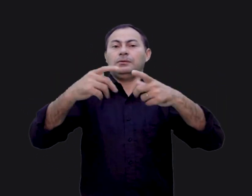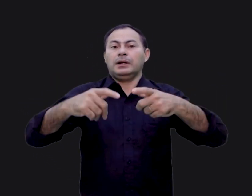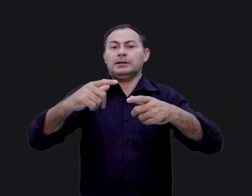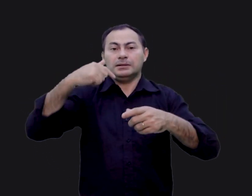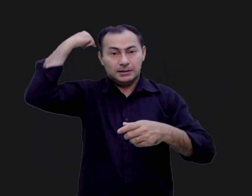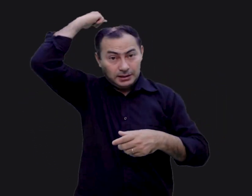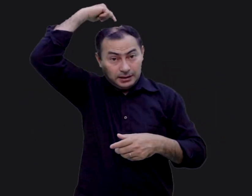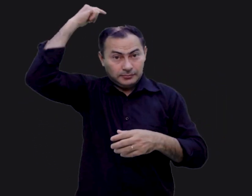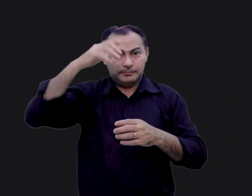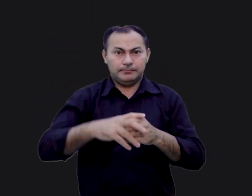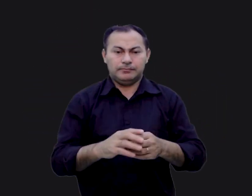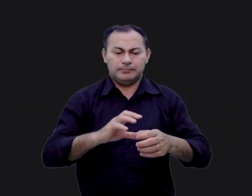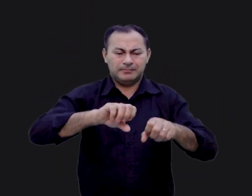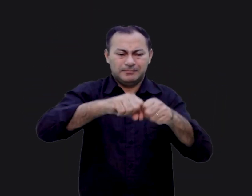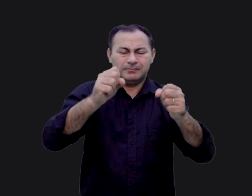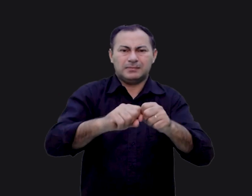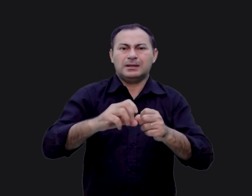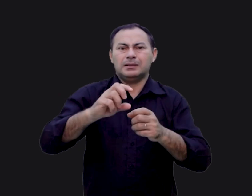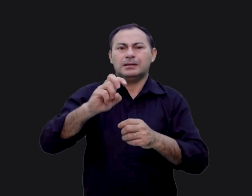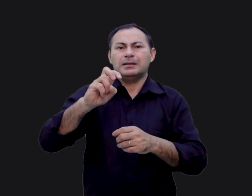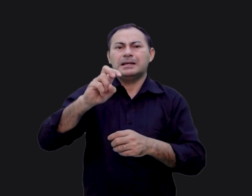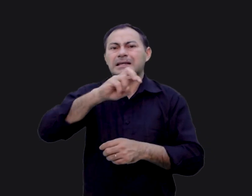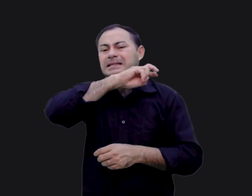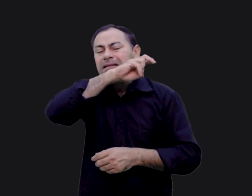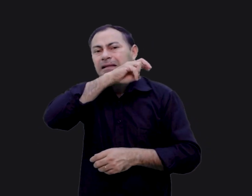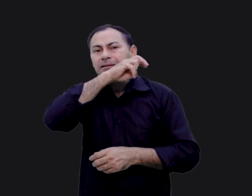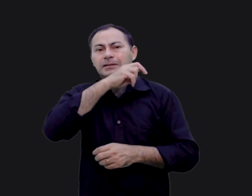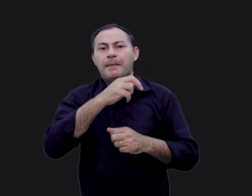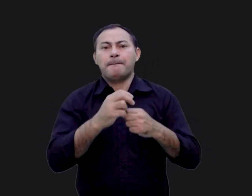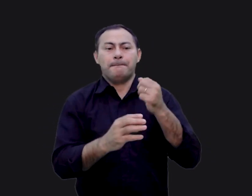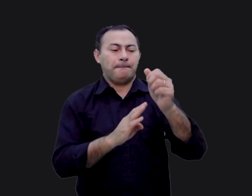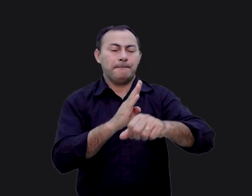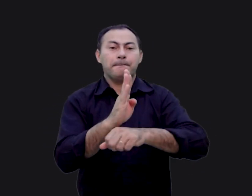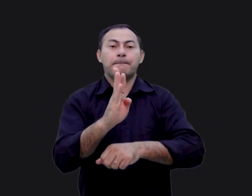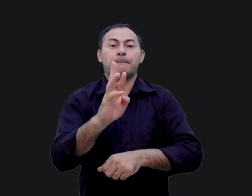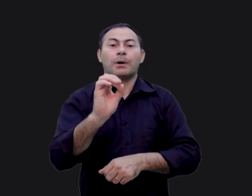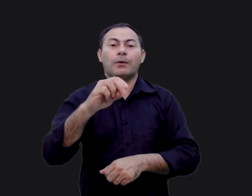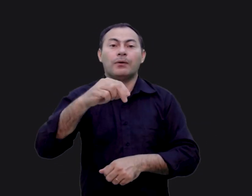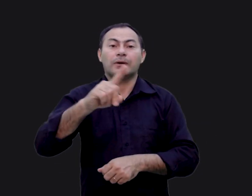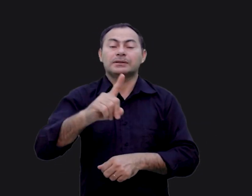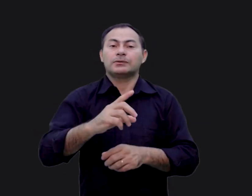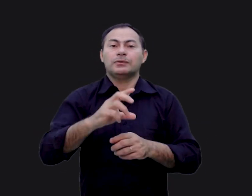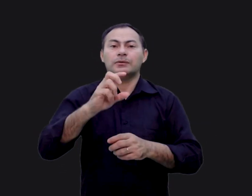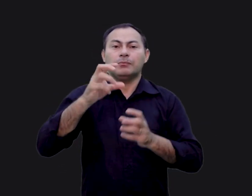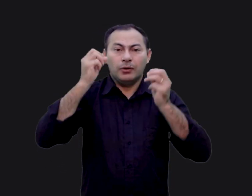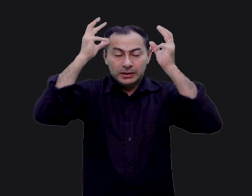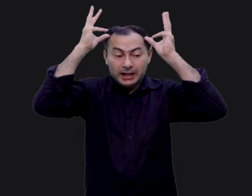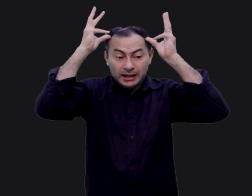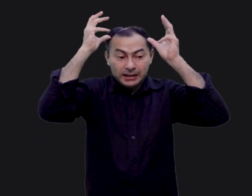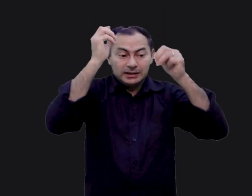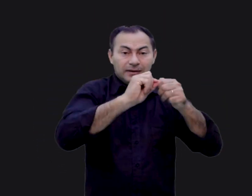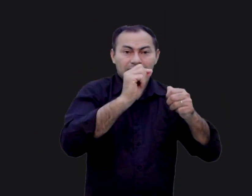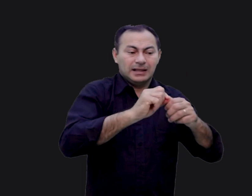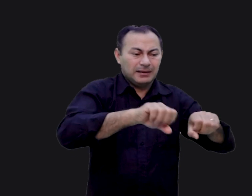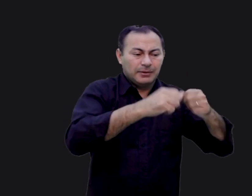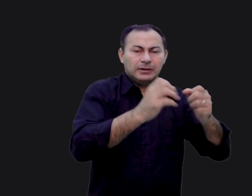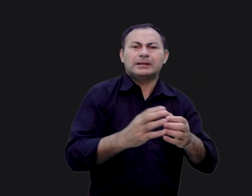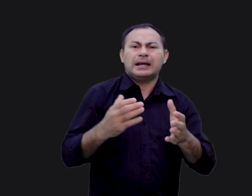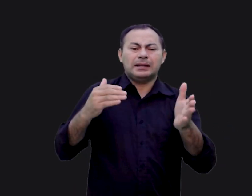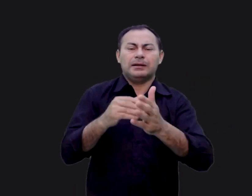postes sagrados. Despedaçou a serpente de bronze que Moisés tinha feito, pois até aquela época os israelitas queimavam incenso para